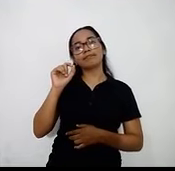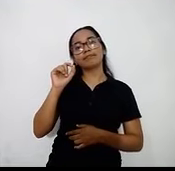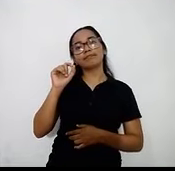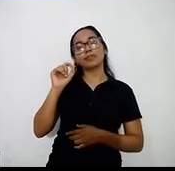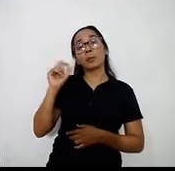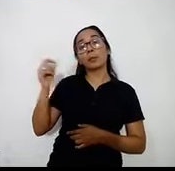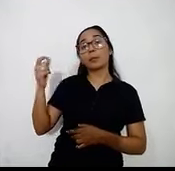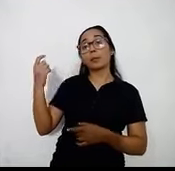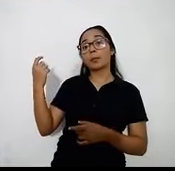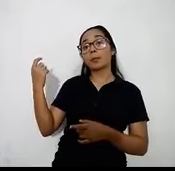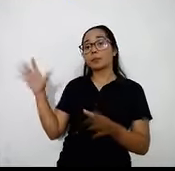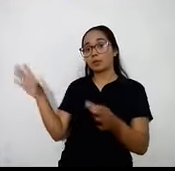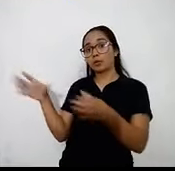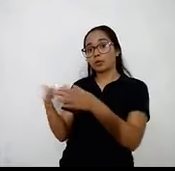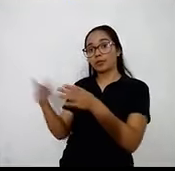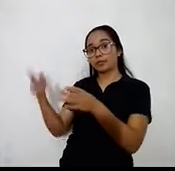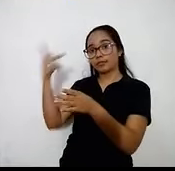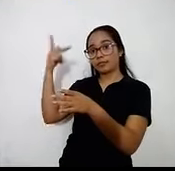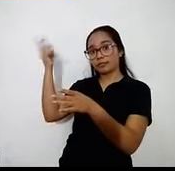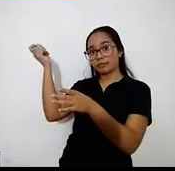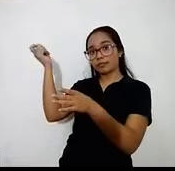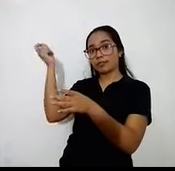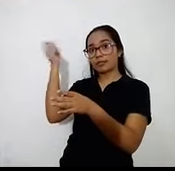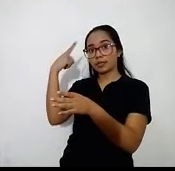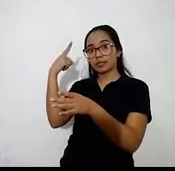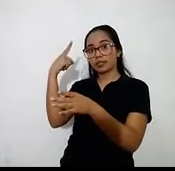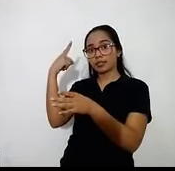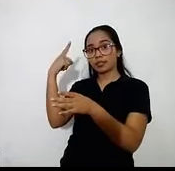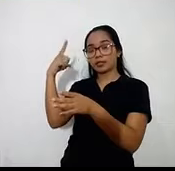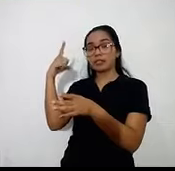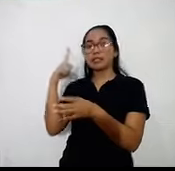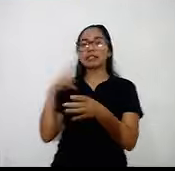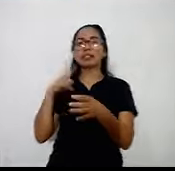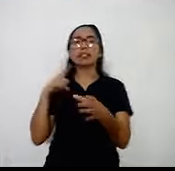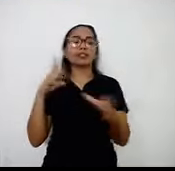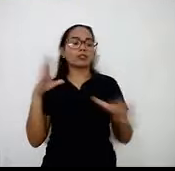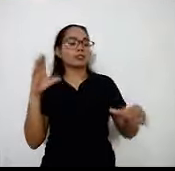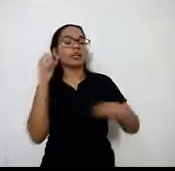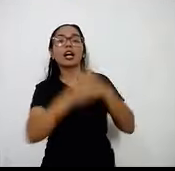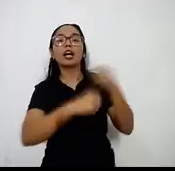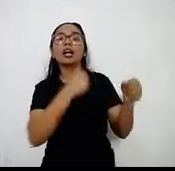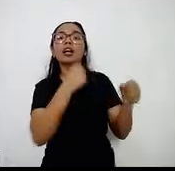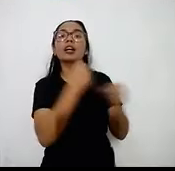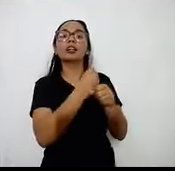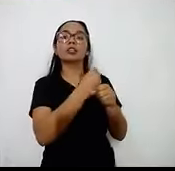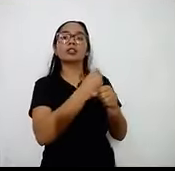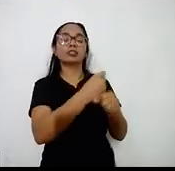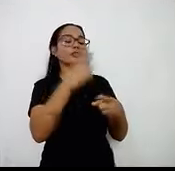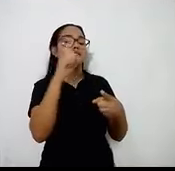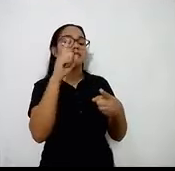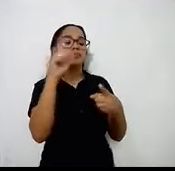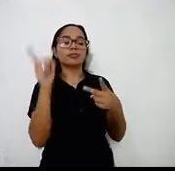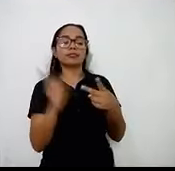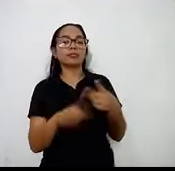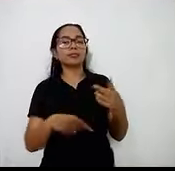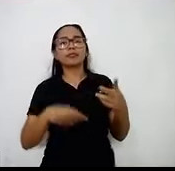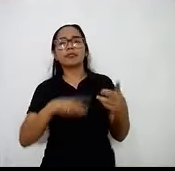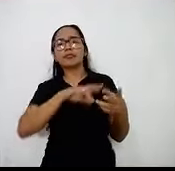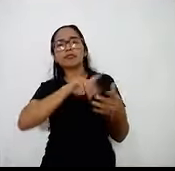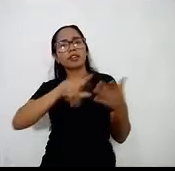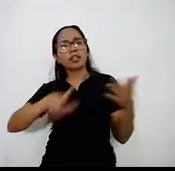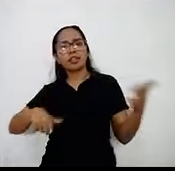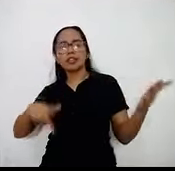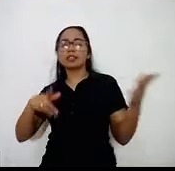anos pares, que são os anos que tem eleição, e nos anos ímpares. Então tem setorial de saúde, setorial de educação, da diversidade, da cultura,